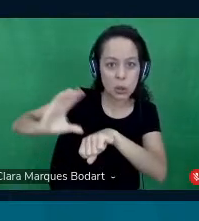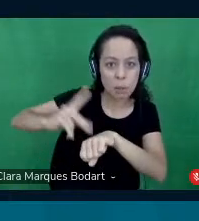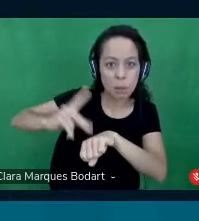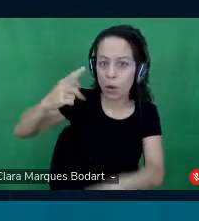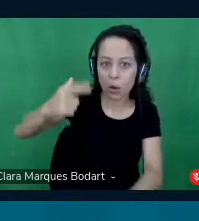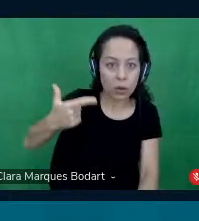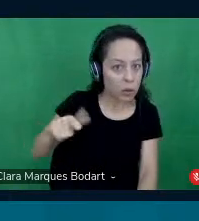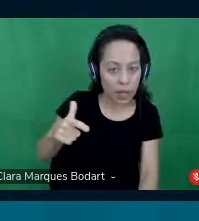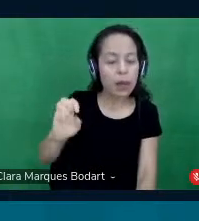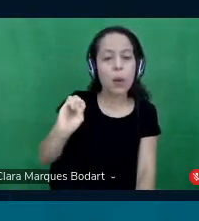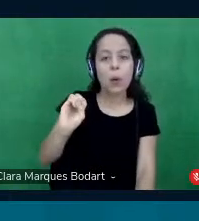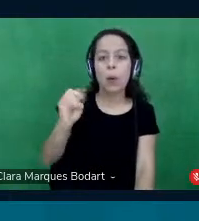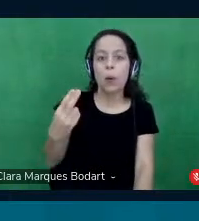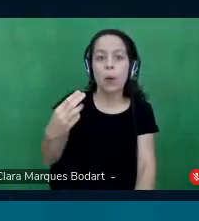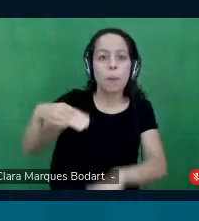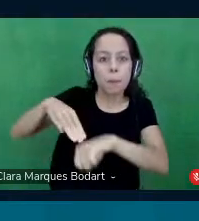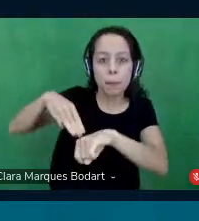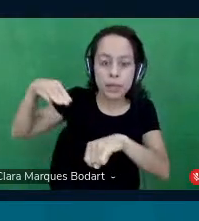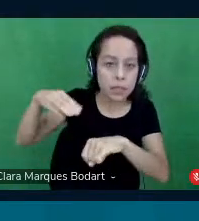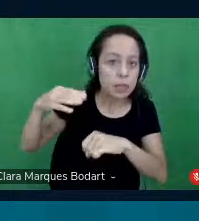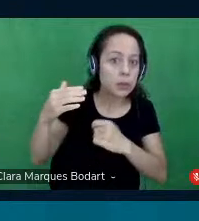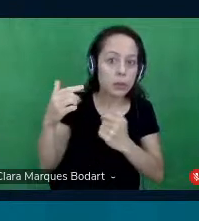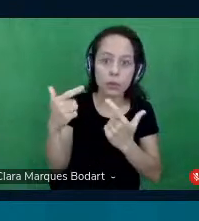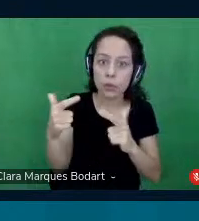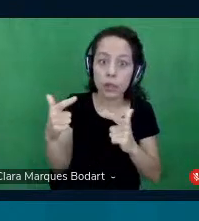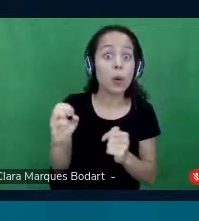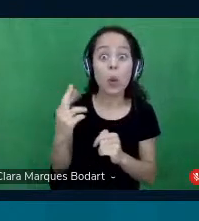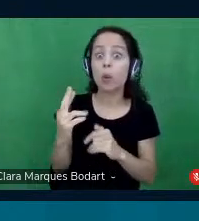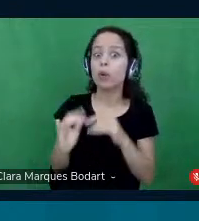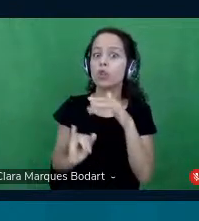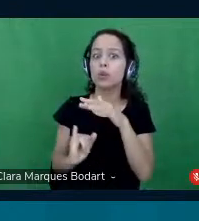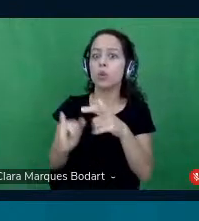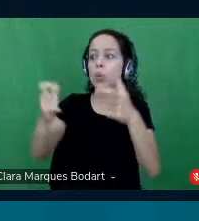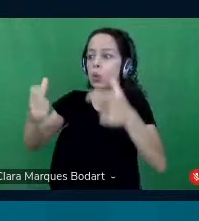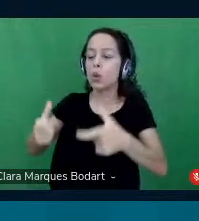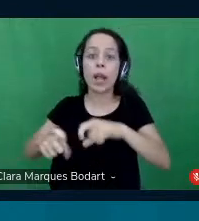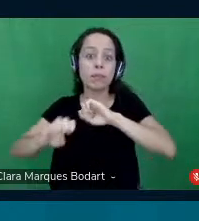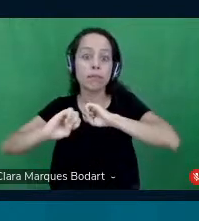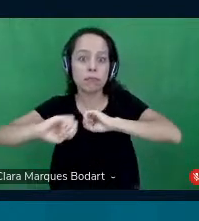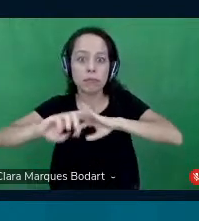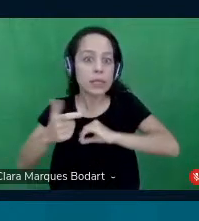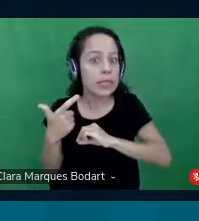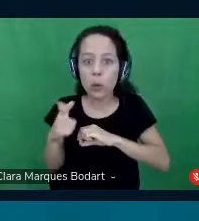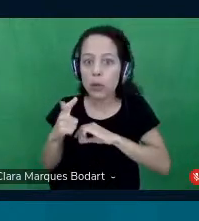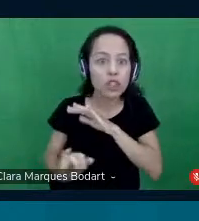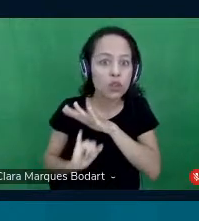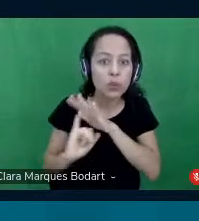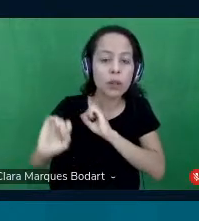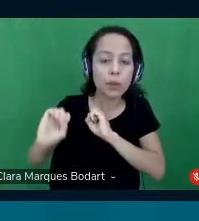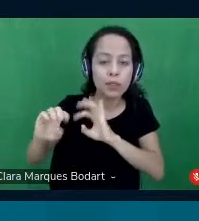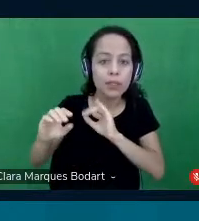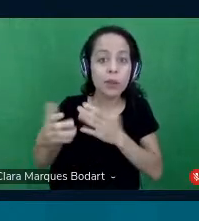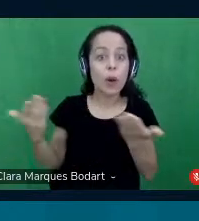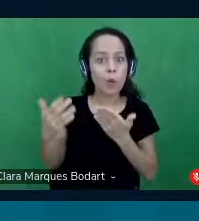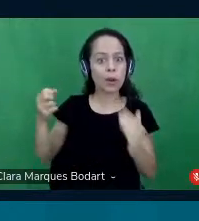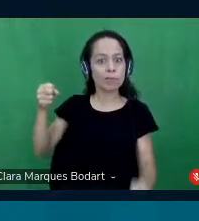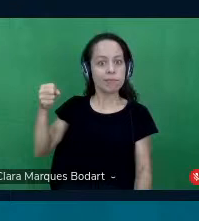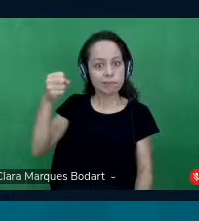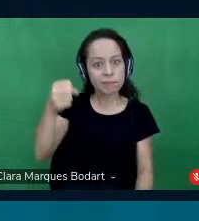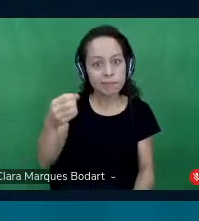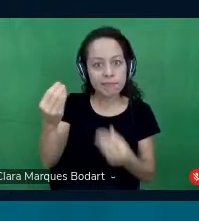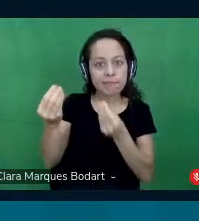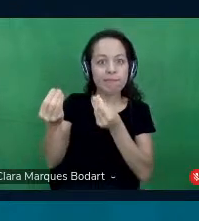não chegavam. Isso é muito importante, entendo isso muito importante. O PROFPT tem conseguido